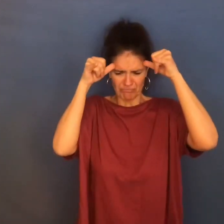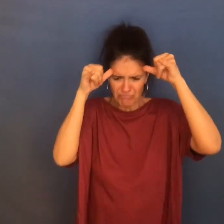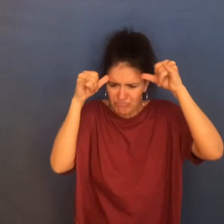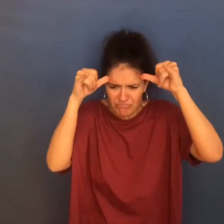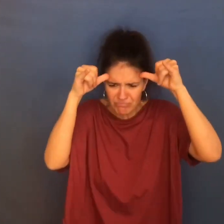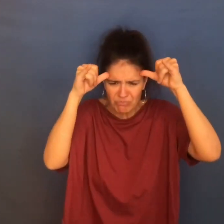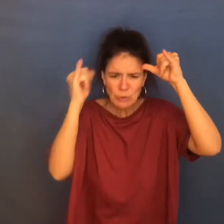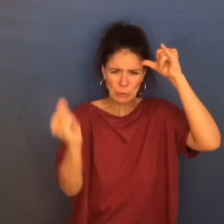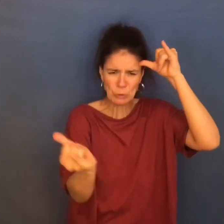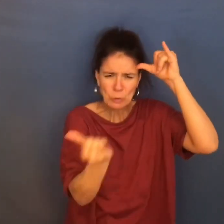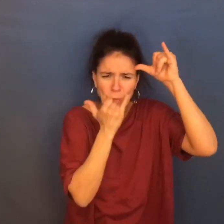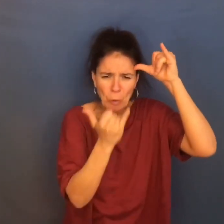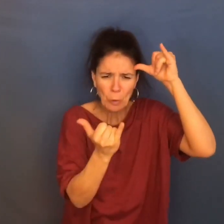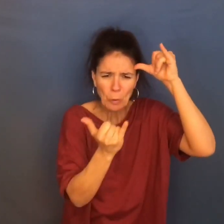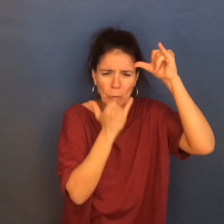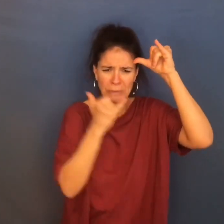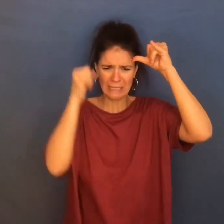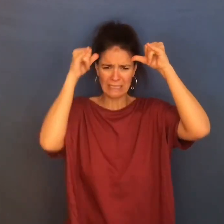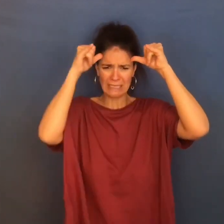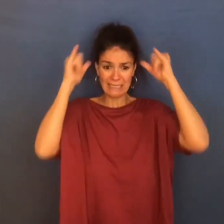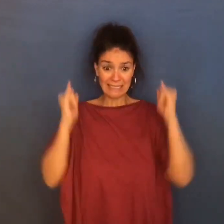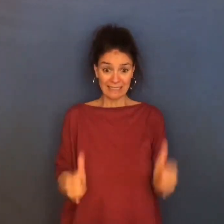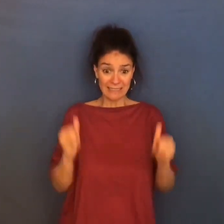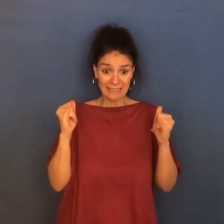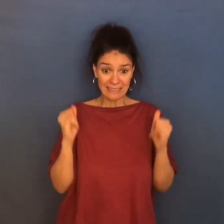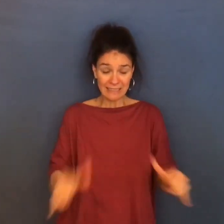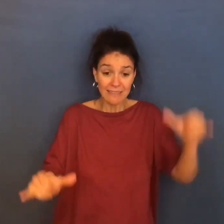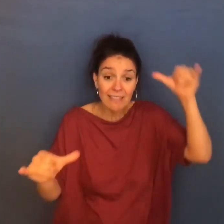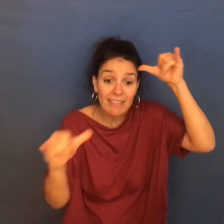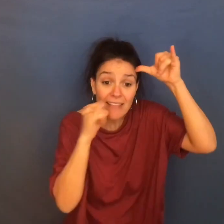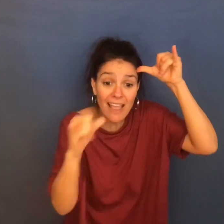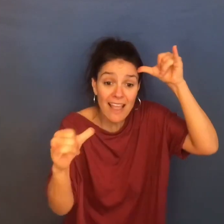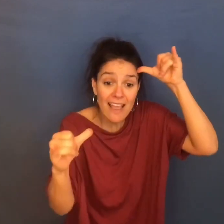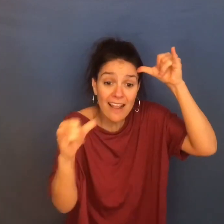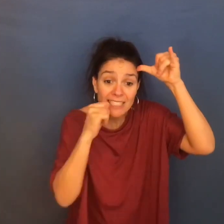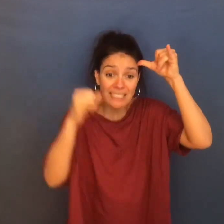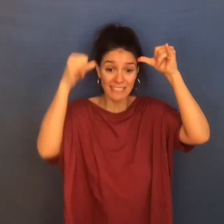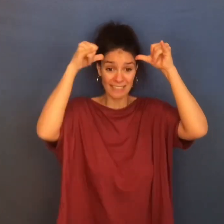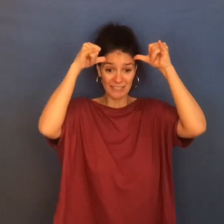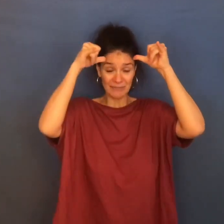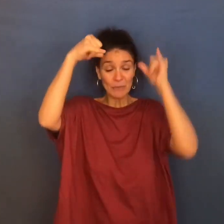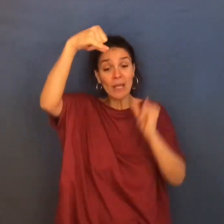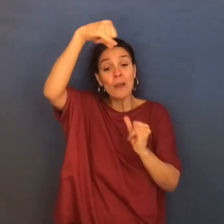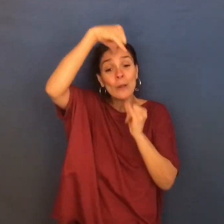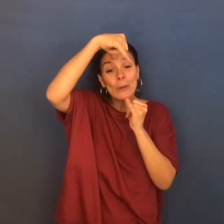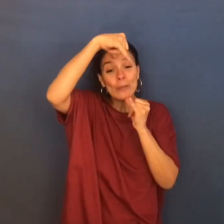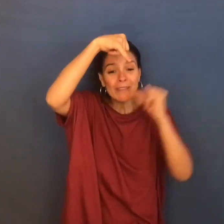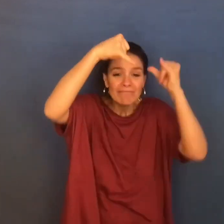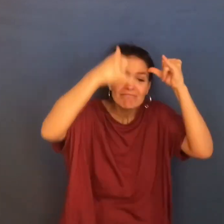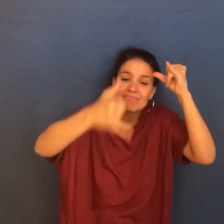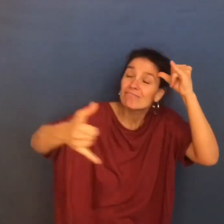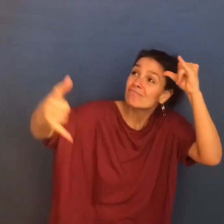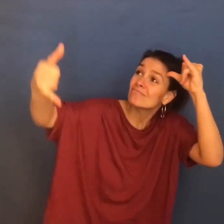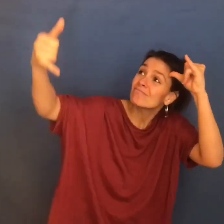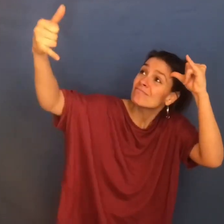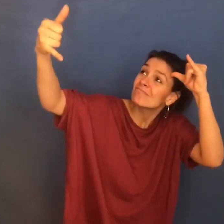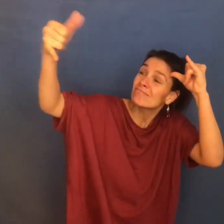La vache, étonnée, lui répondit. Tu te trompes. Ici, c'est l'Italie. La lune,